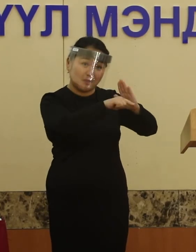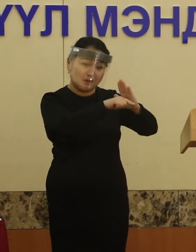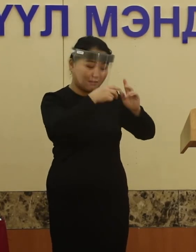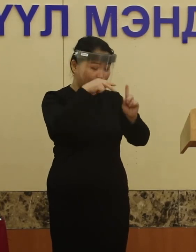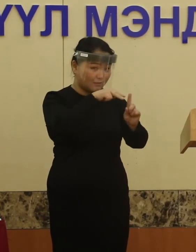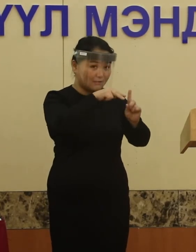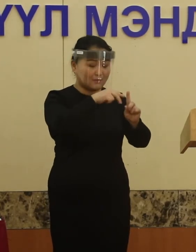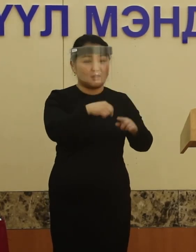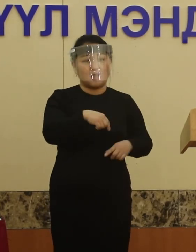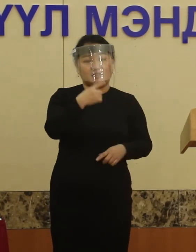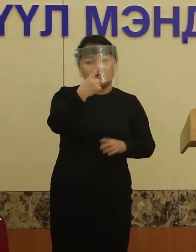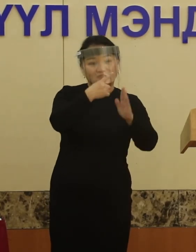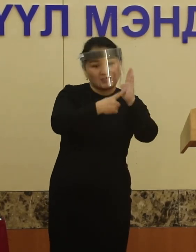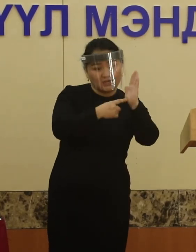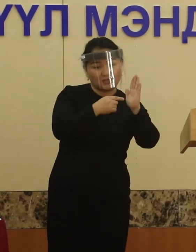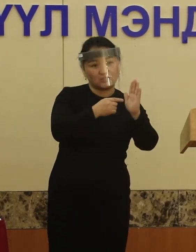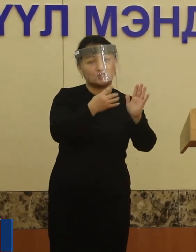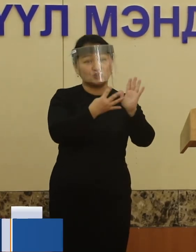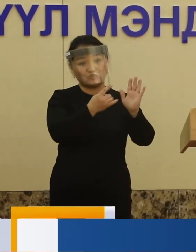өссөн дүнгээрээ 1 сарын 9-өөс хойш